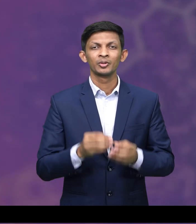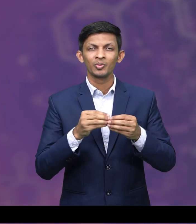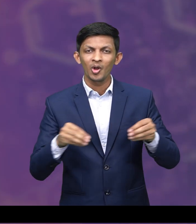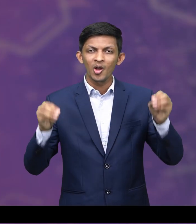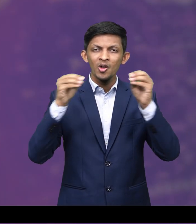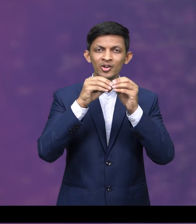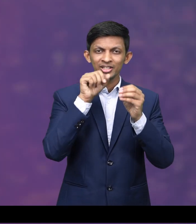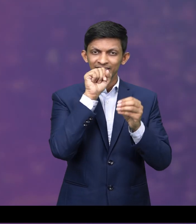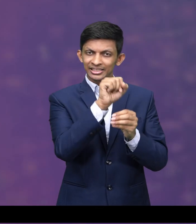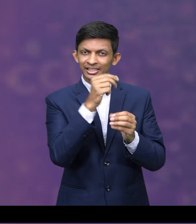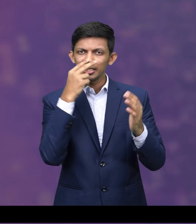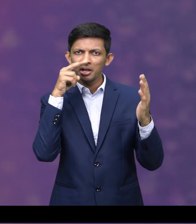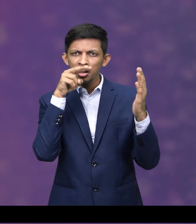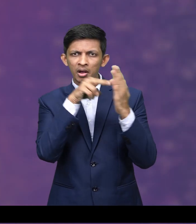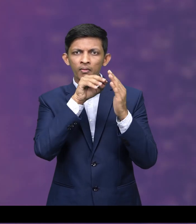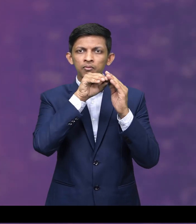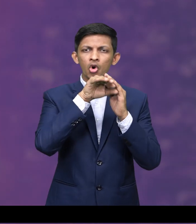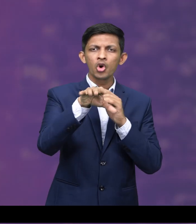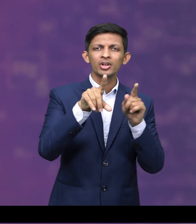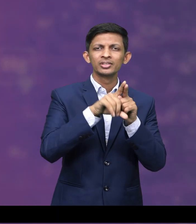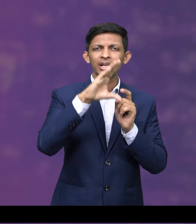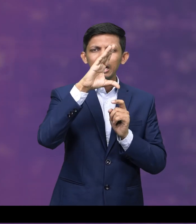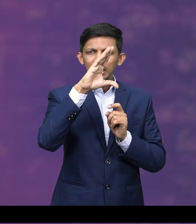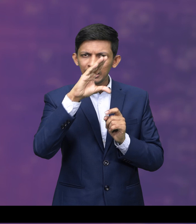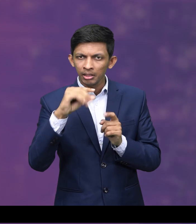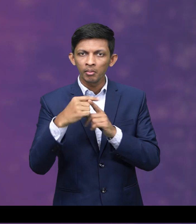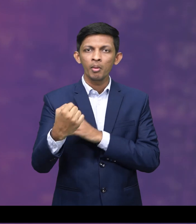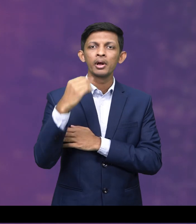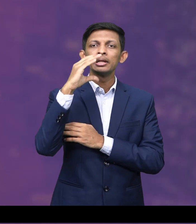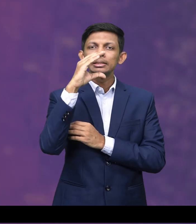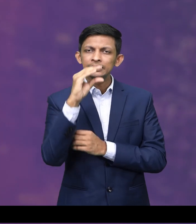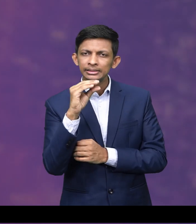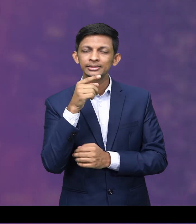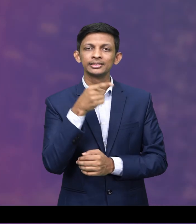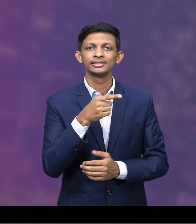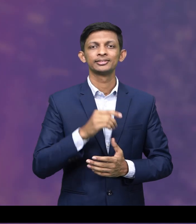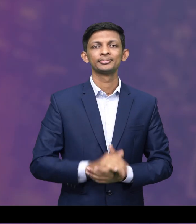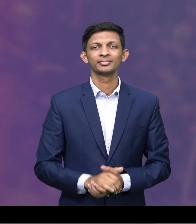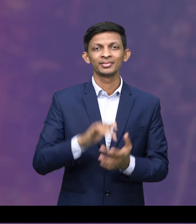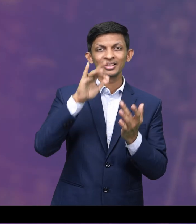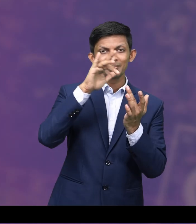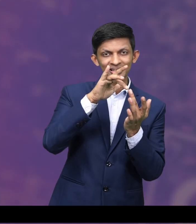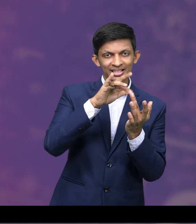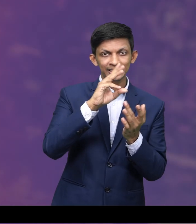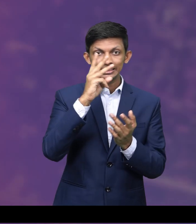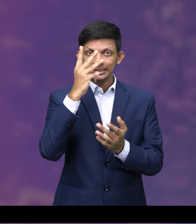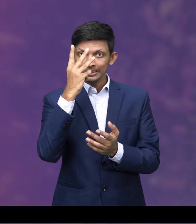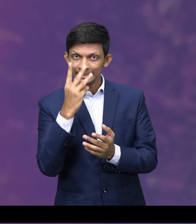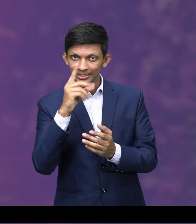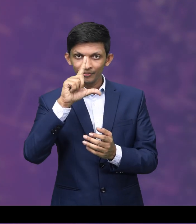స్క్రీనింగ్ ప్రభావం ఎక్కువ, అయనీకరణ శక్తి తక్కువగా ఉంటుంది. 3 Li